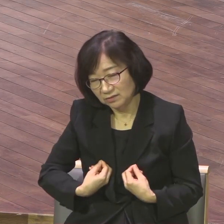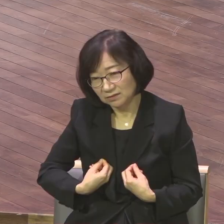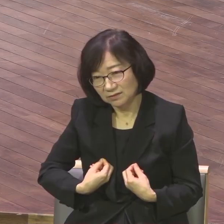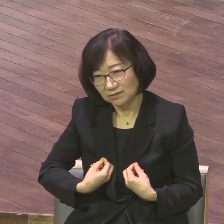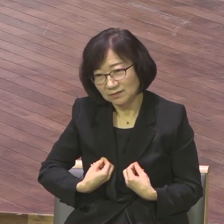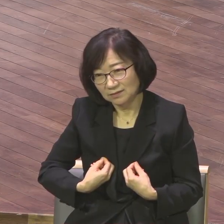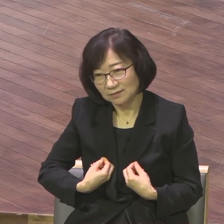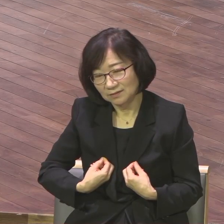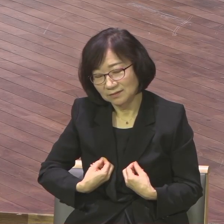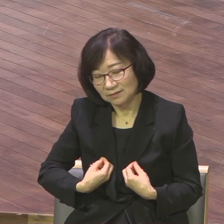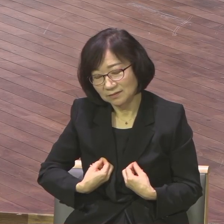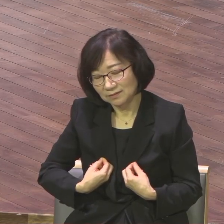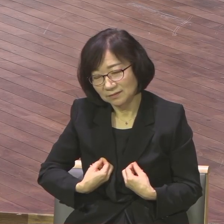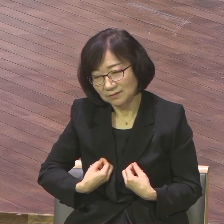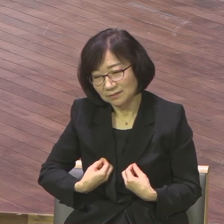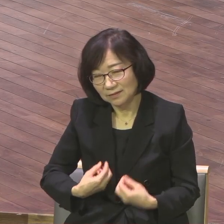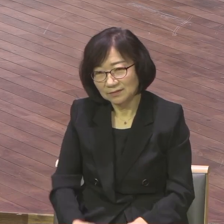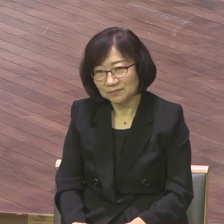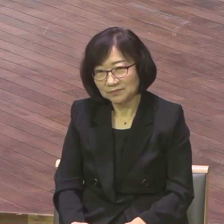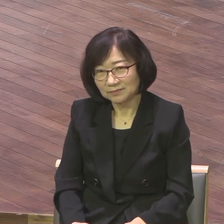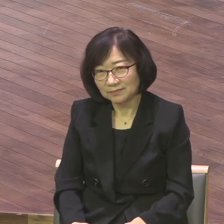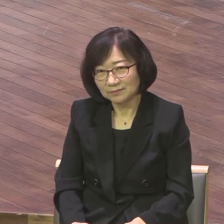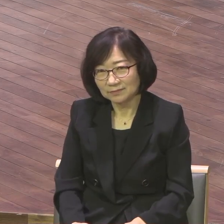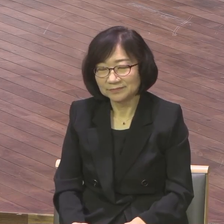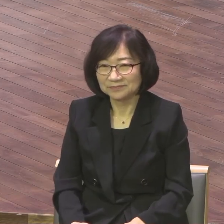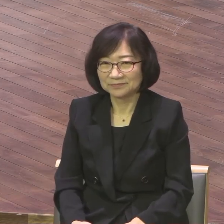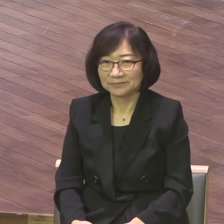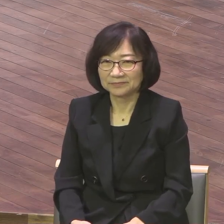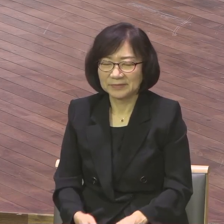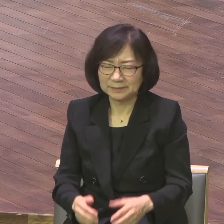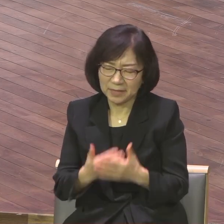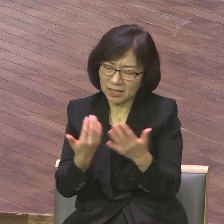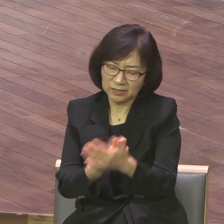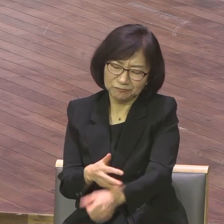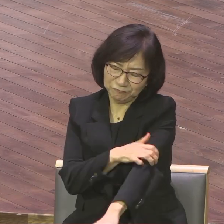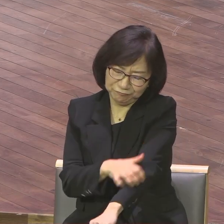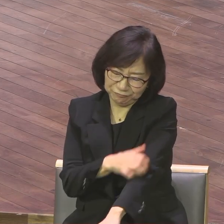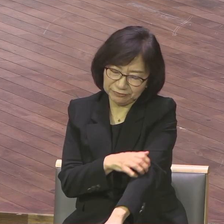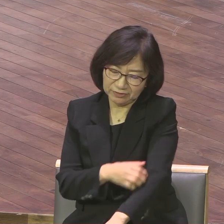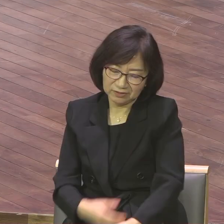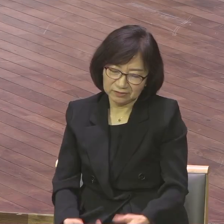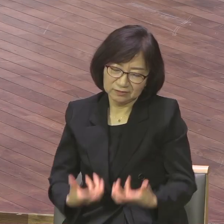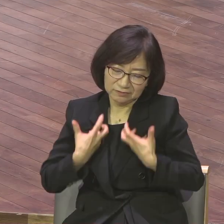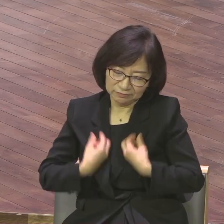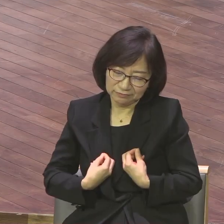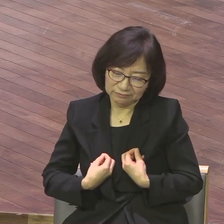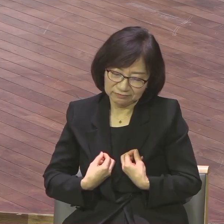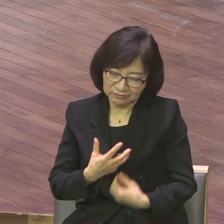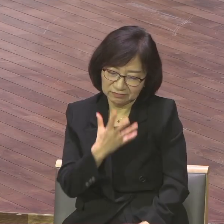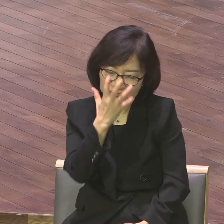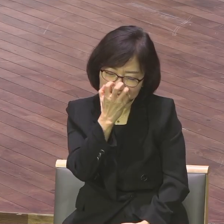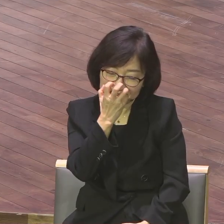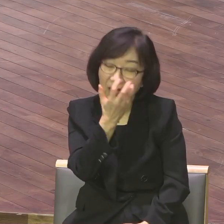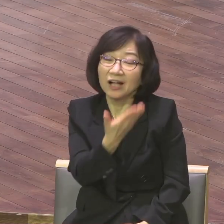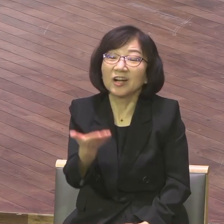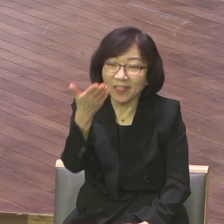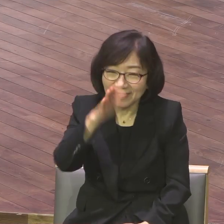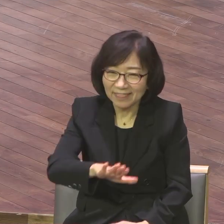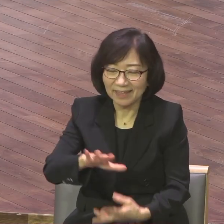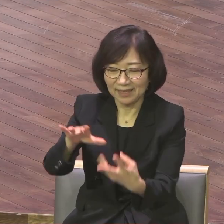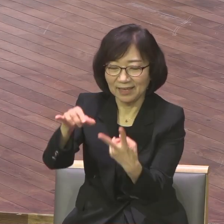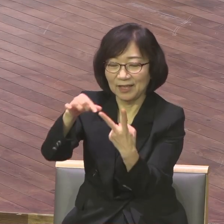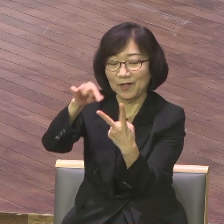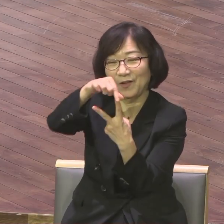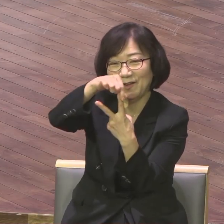버려. 아이고 아무것도 하기 싫어. 자기 인생 자기 사니까 얼마나 힘들어요. 그런데 이와는 달리